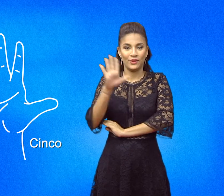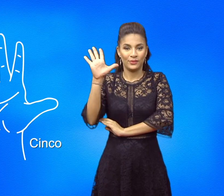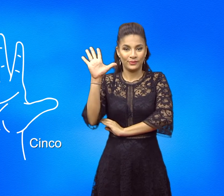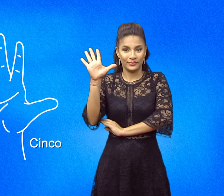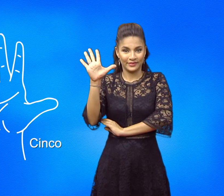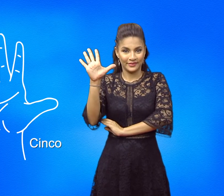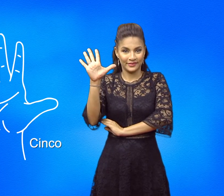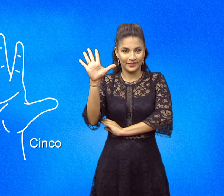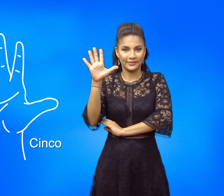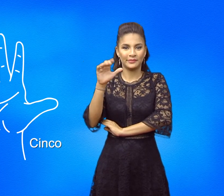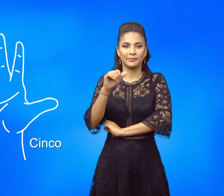5